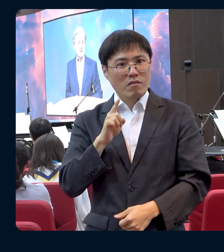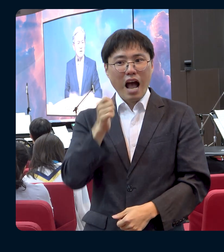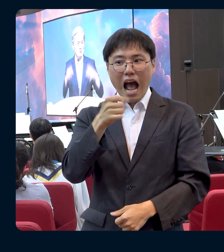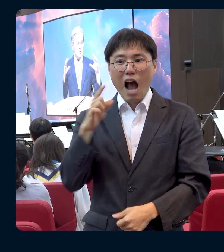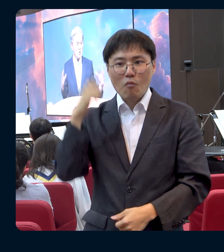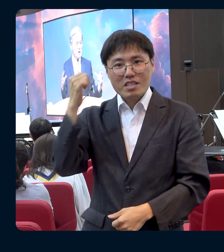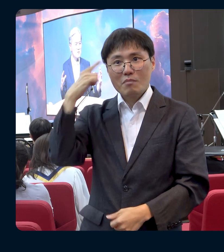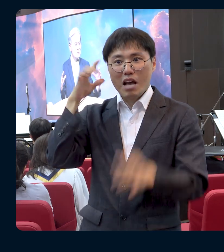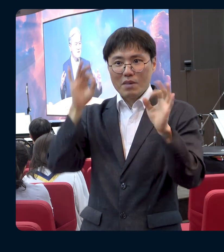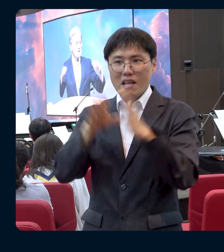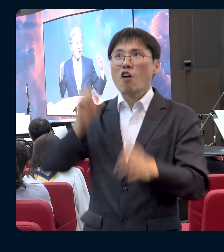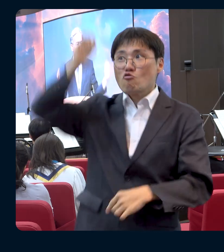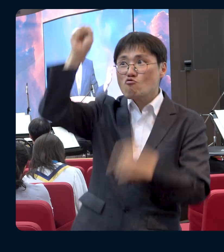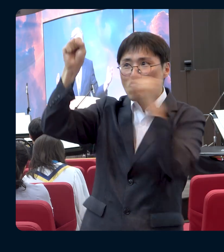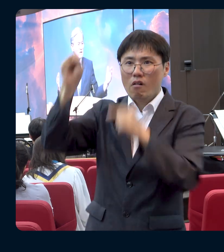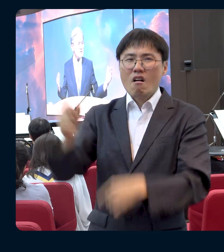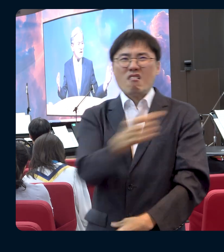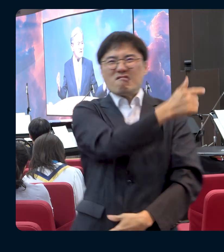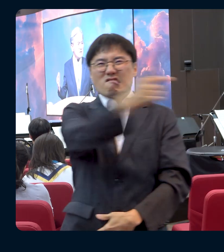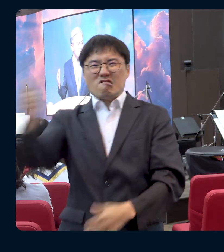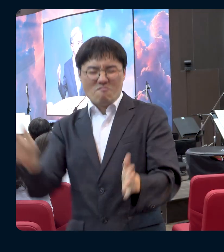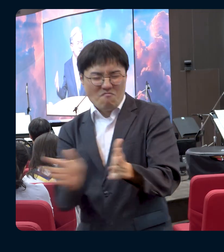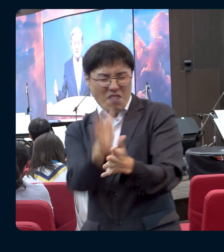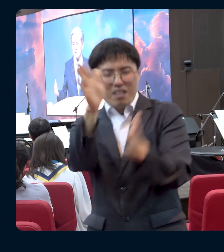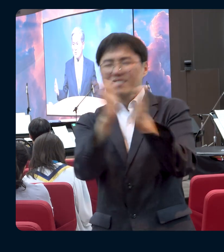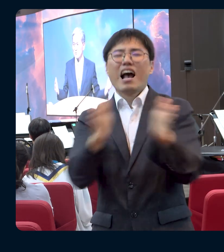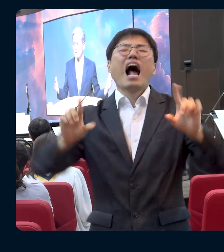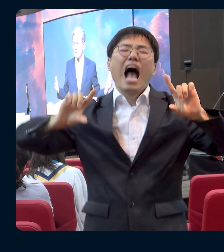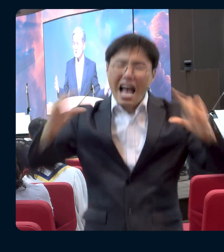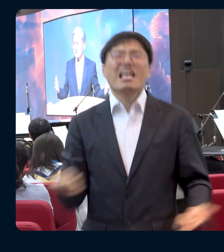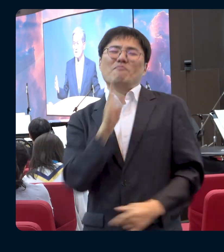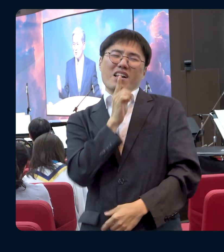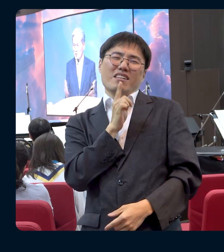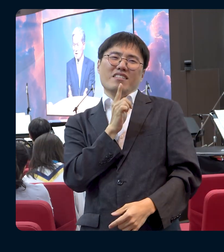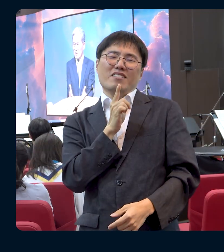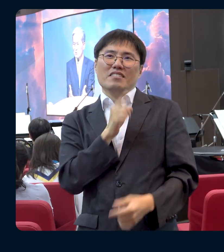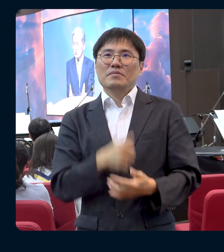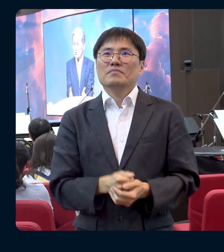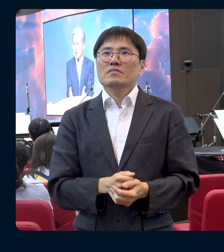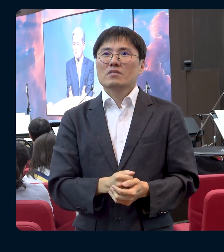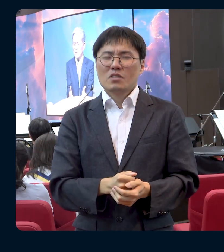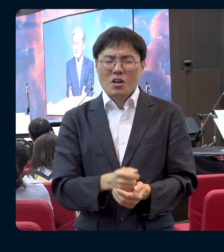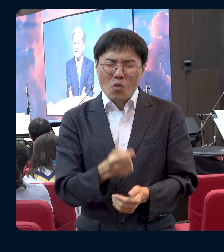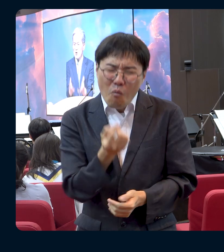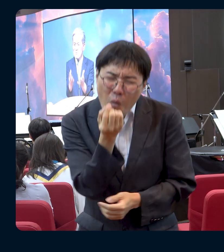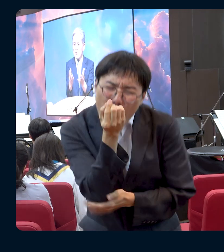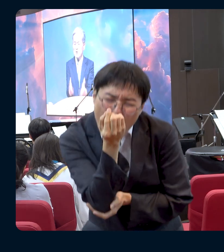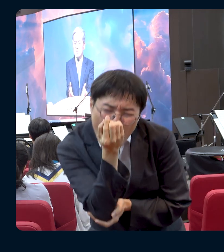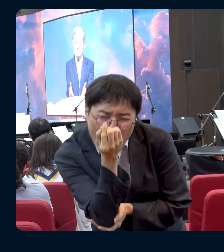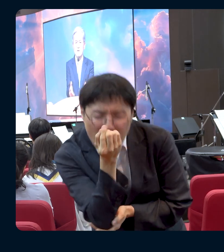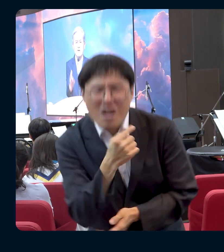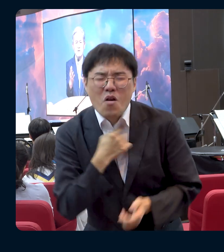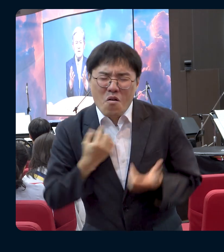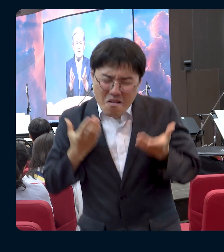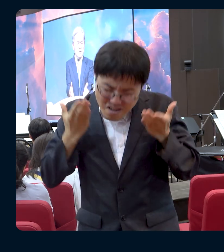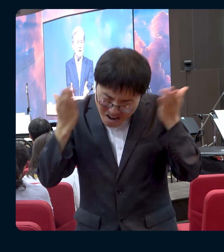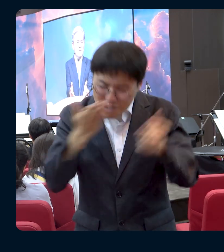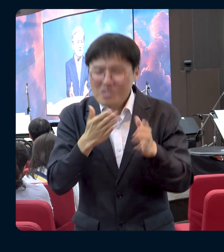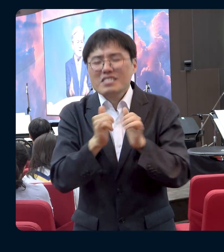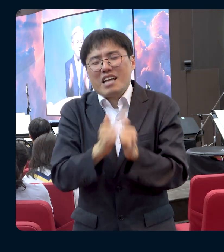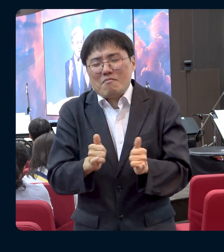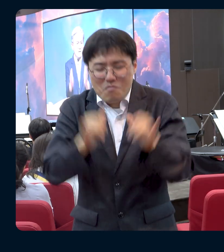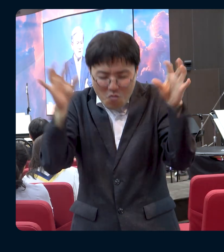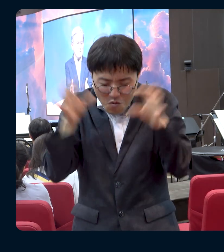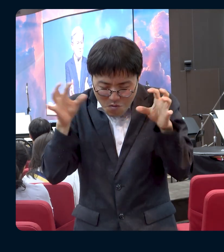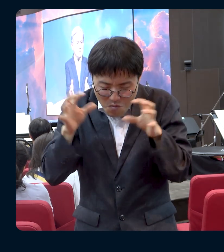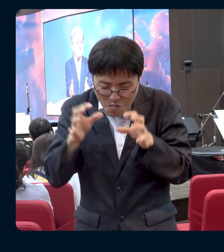생각에는 운동이라는 것은 거창하게 시작하는 것이 아니라는 거죠. 이렇게 누룩처럼 정말 헌신된 그런